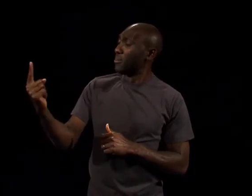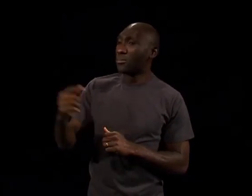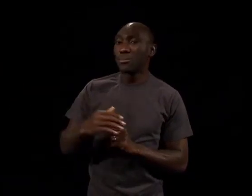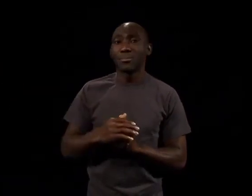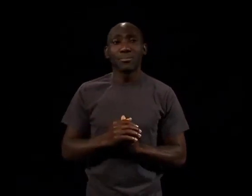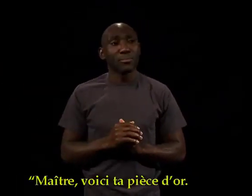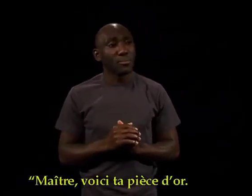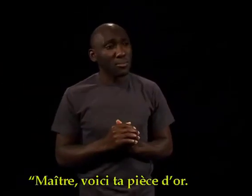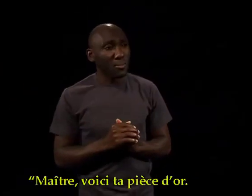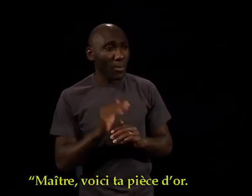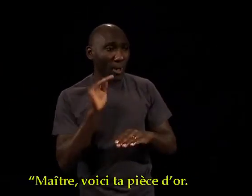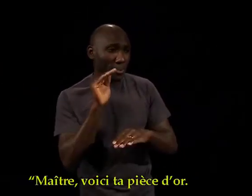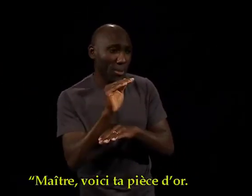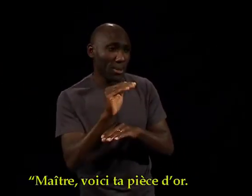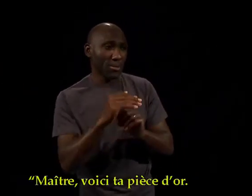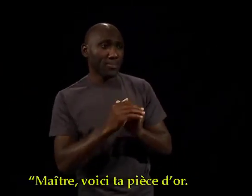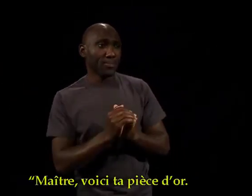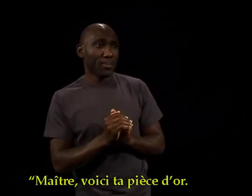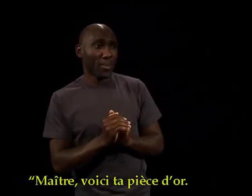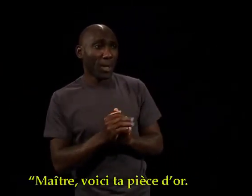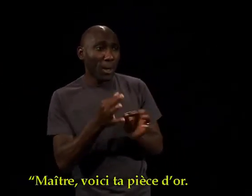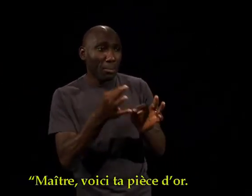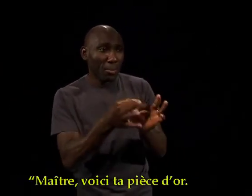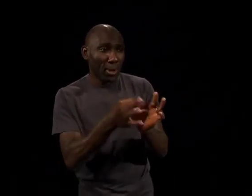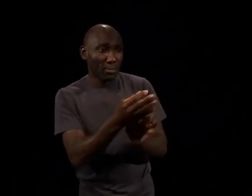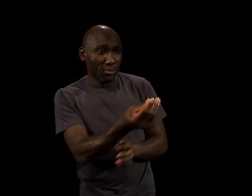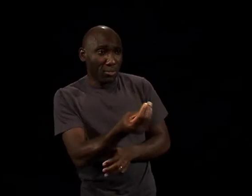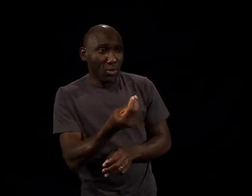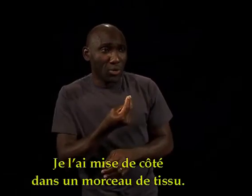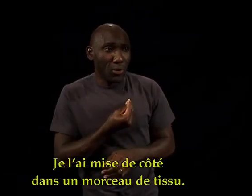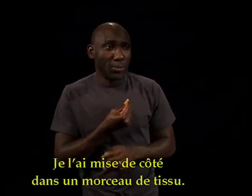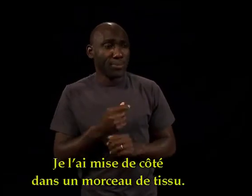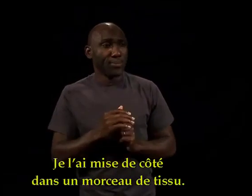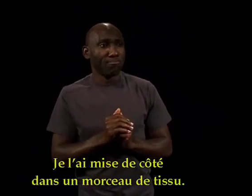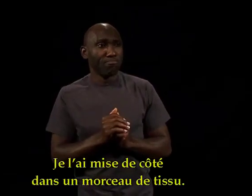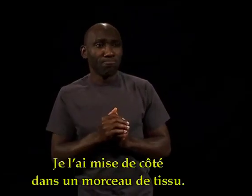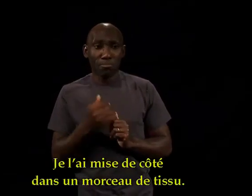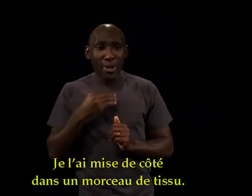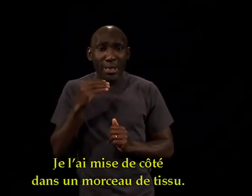Un autre serviteur vient et il dit, maître, voici ta pièce d'or.